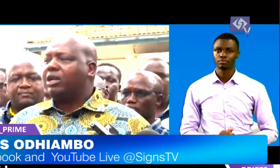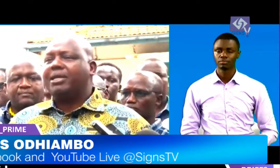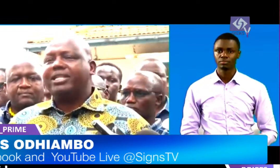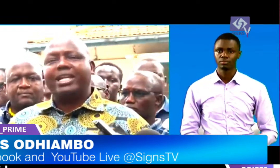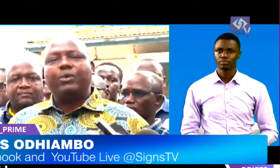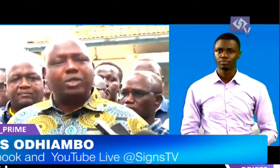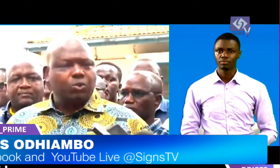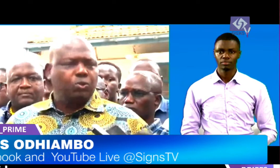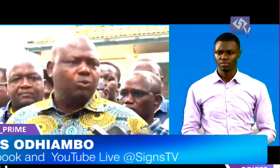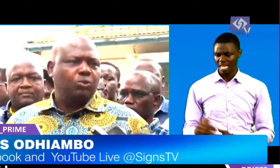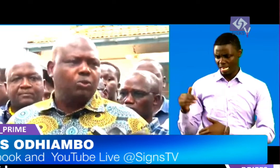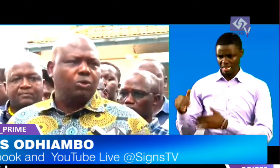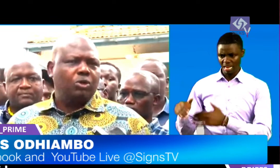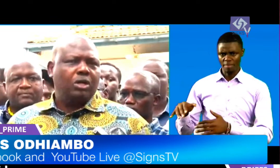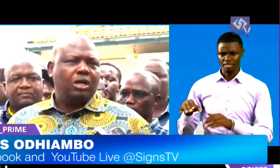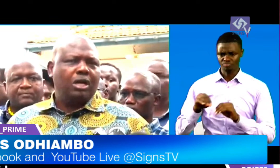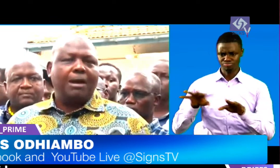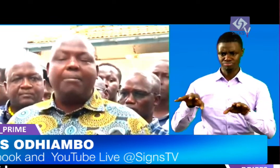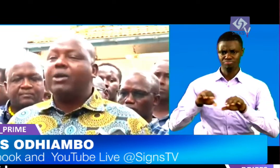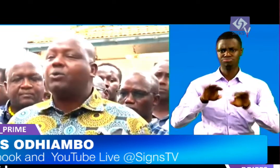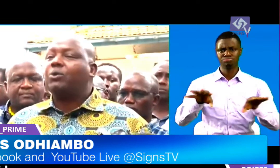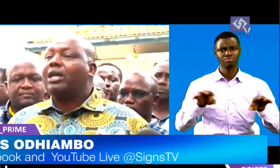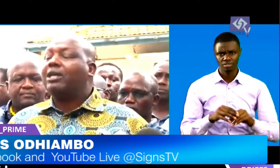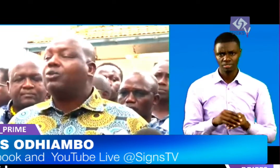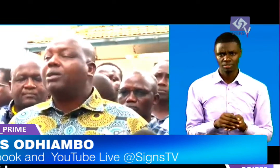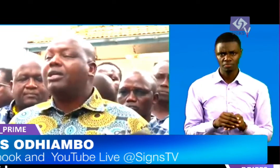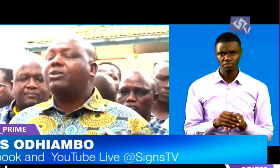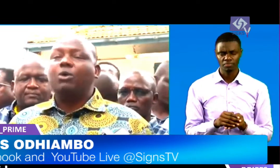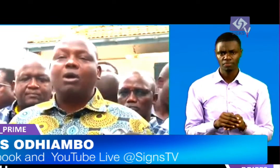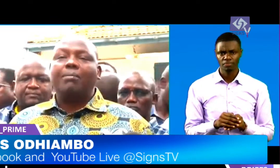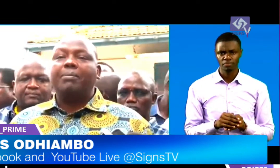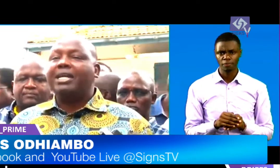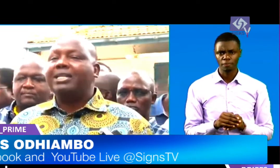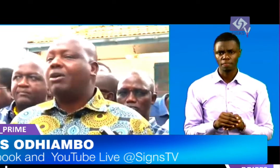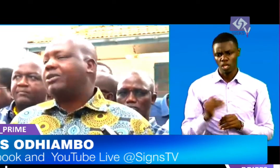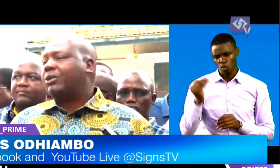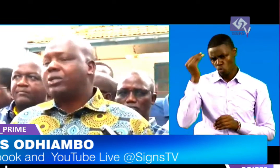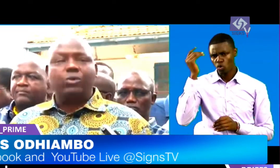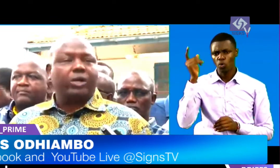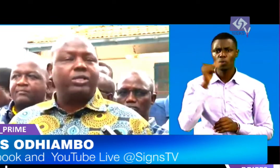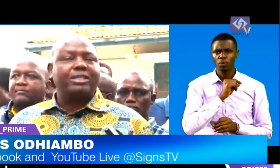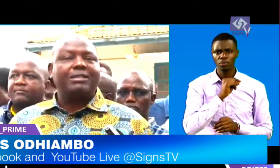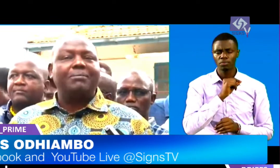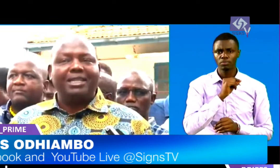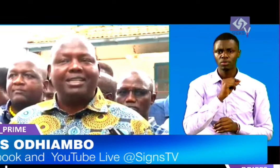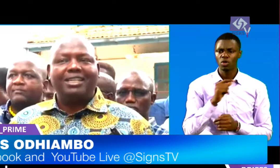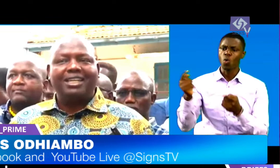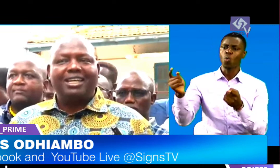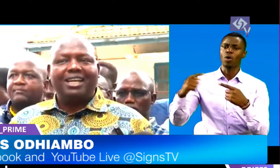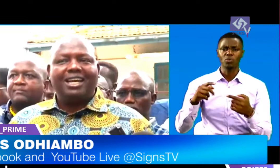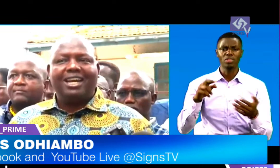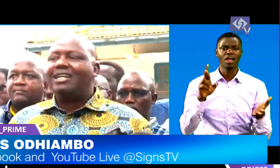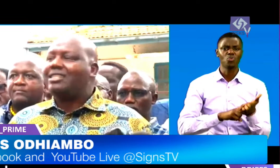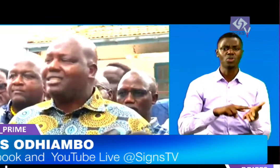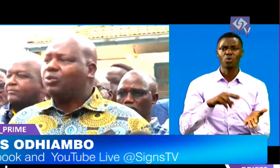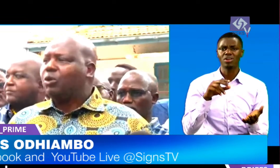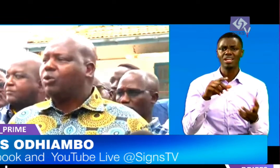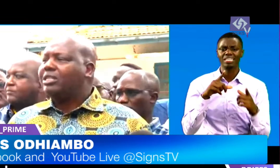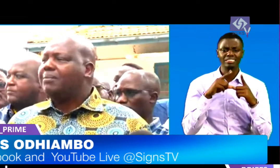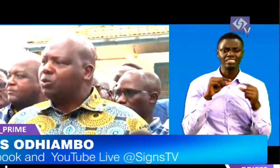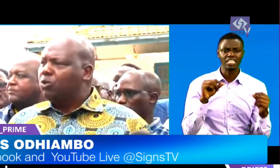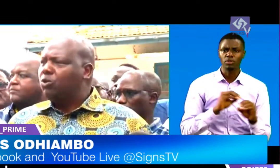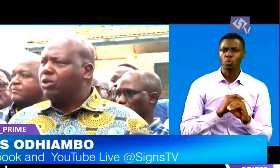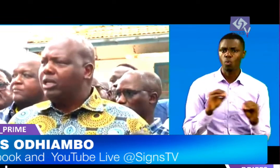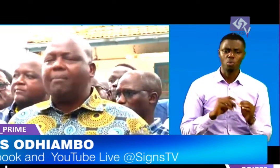ambayo inaendelezwa na majirani wetu, ambayo tumejua kwamba pia hata hawajakuja kurekodi statement, na sisi